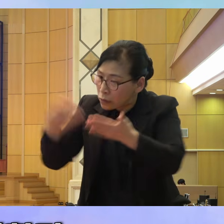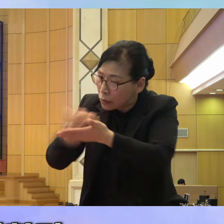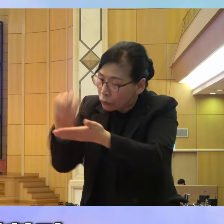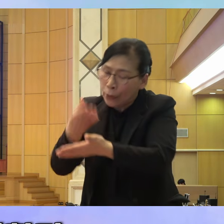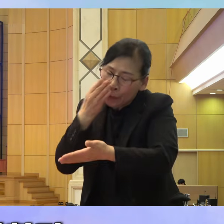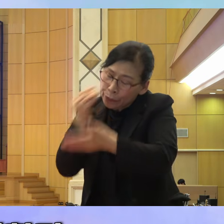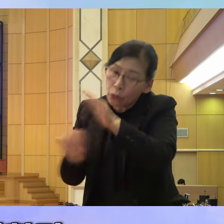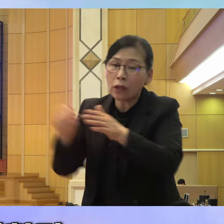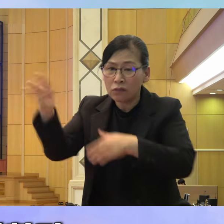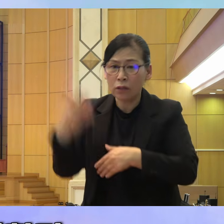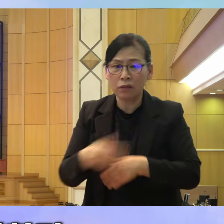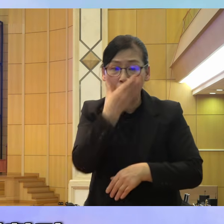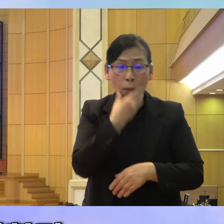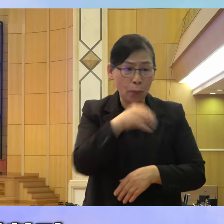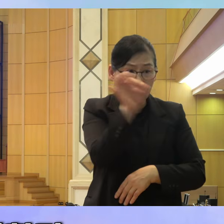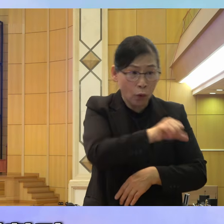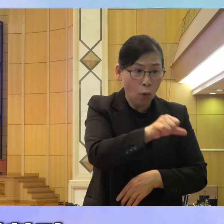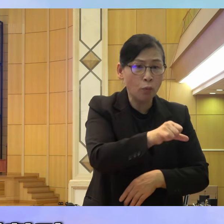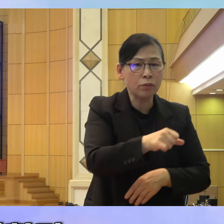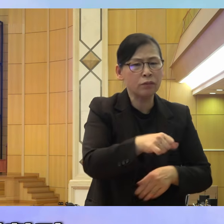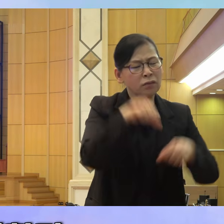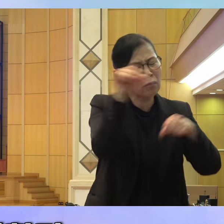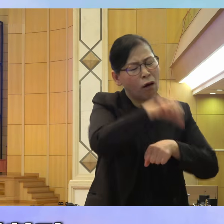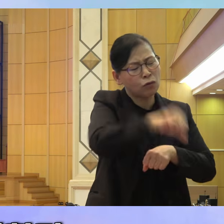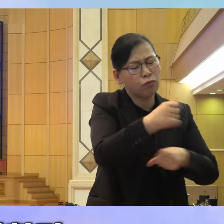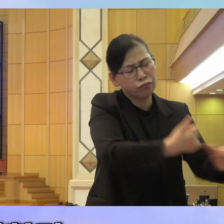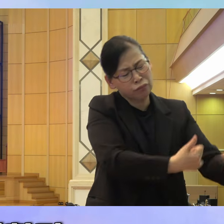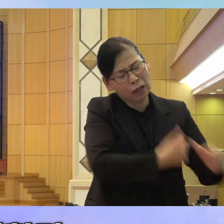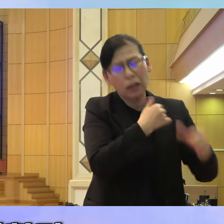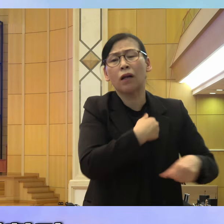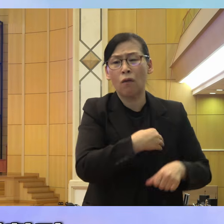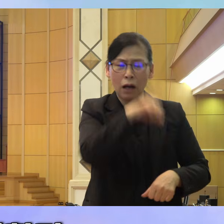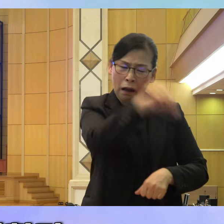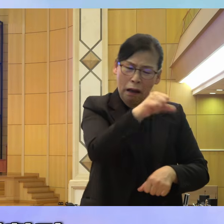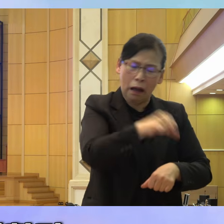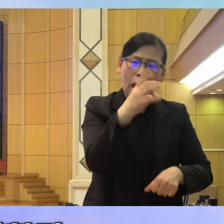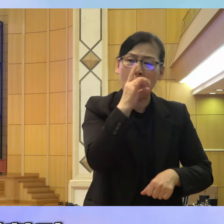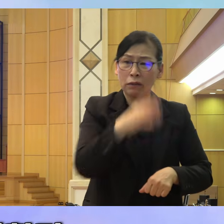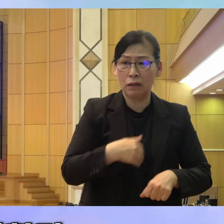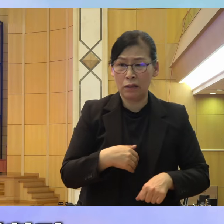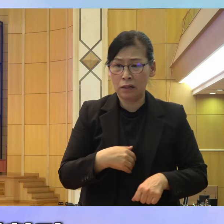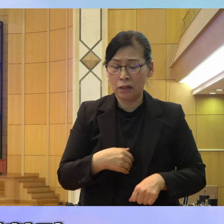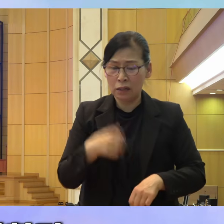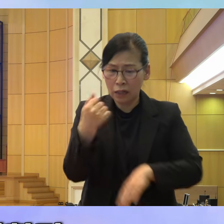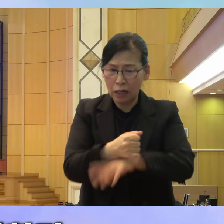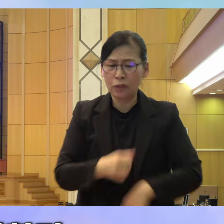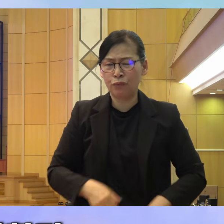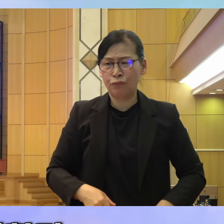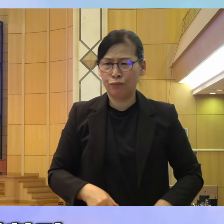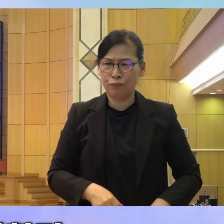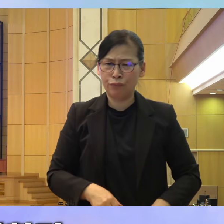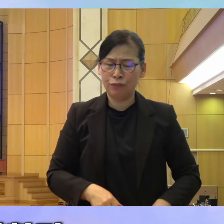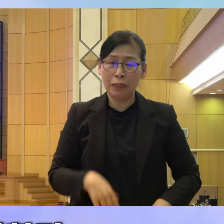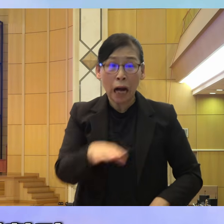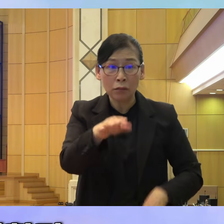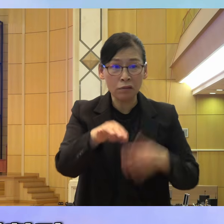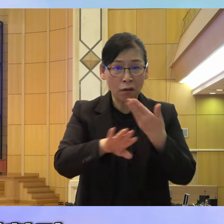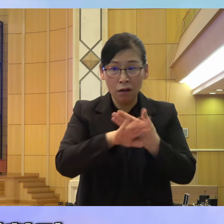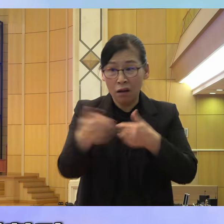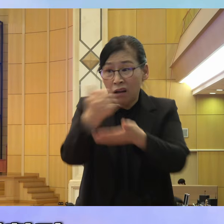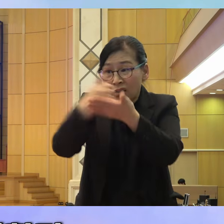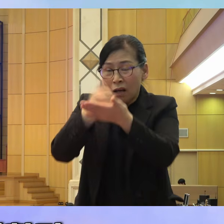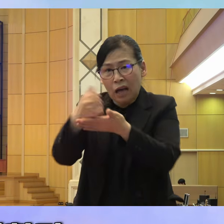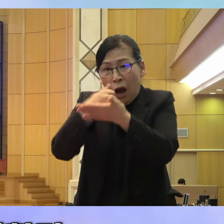여러분, 그러니까 세상 사람들은 이런 걸 모르기 때문에 뭐라 하냐니까? 사람 마음대로 안 되기 때문에 뭐라 그래? 운때가 안 맞아서.